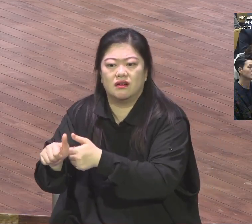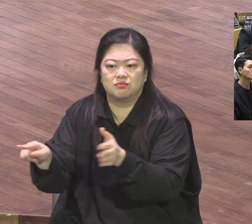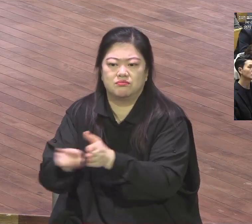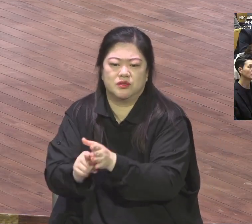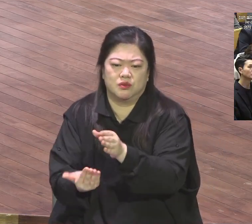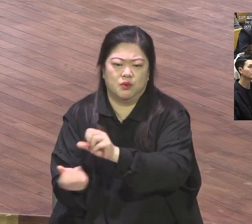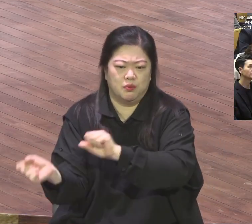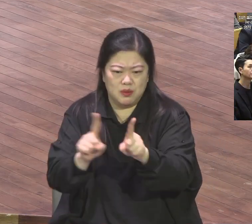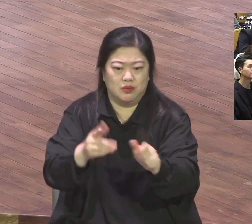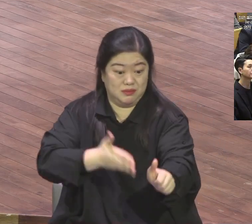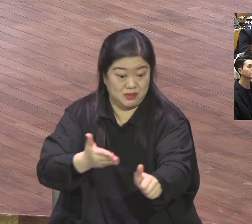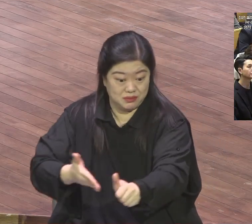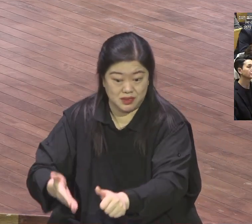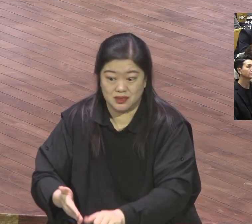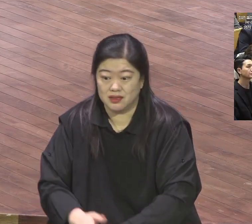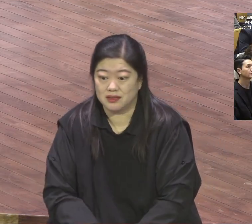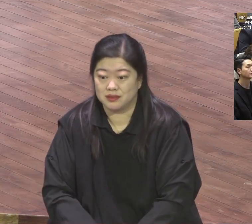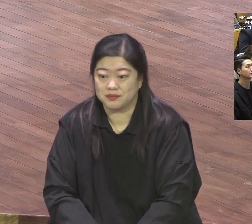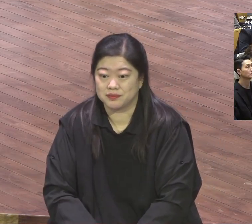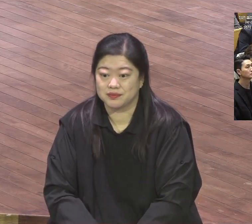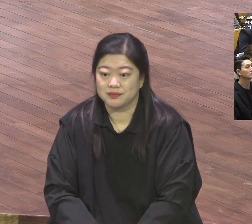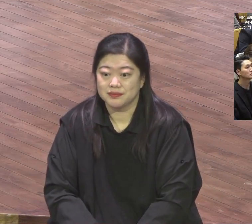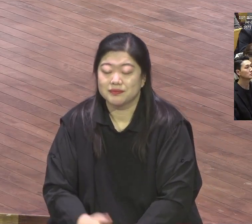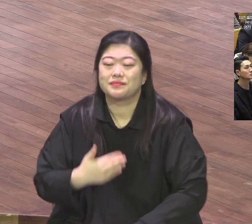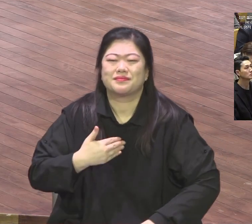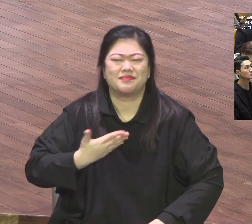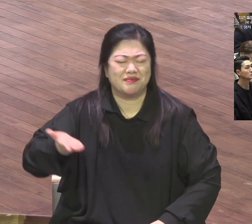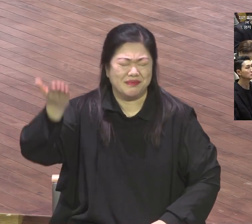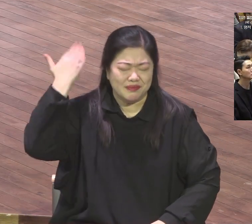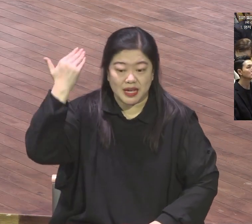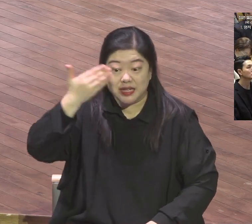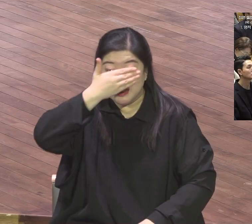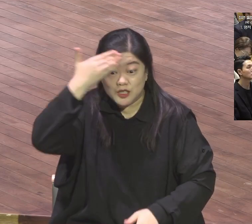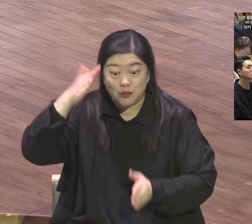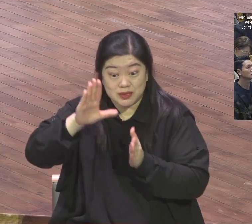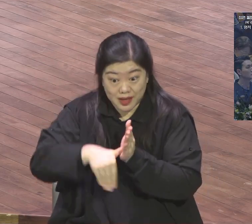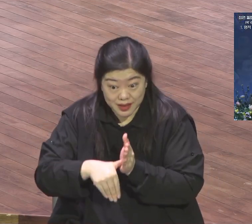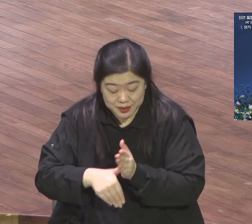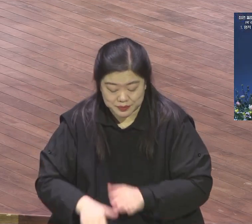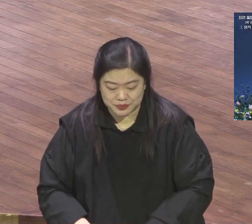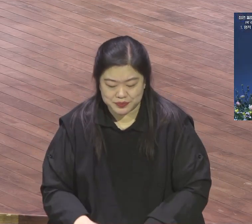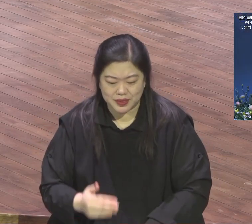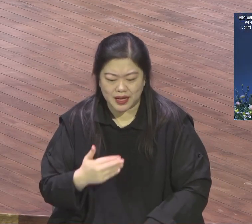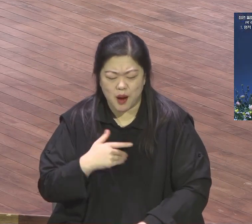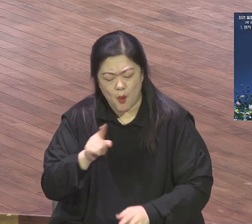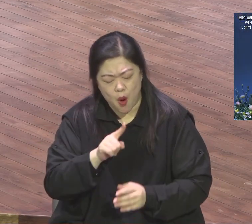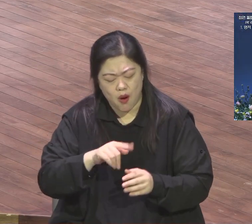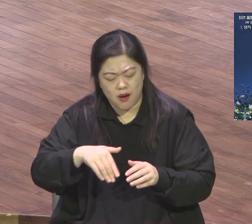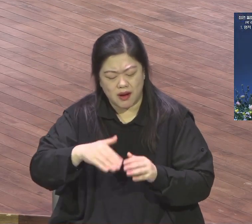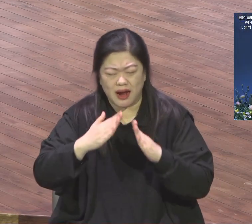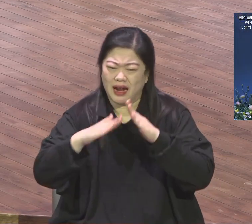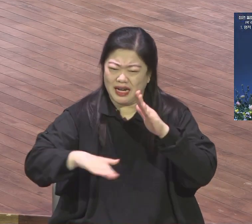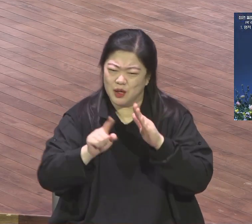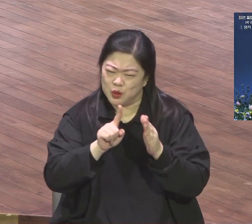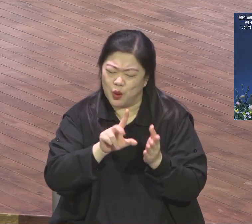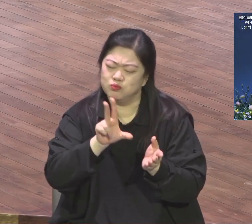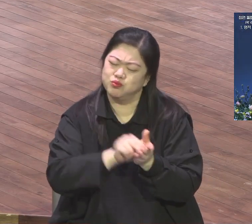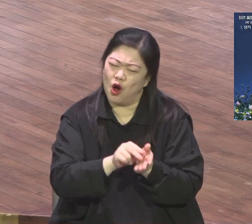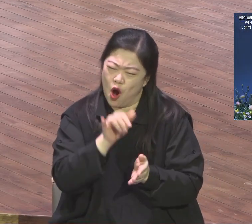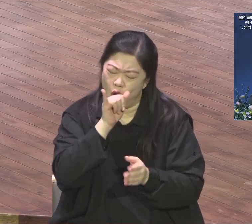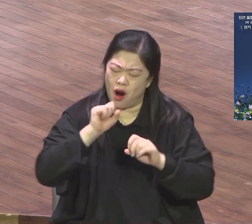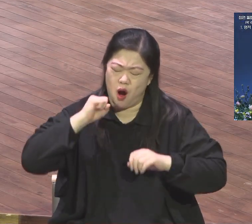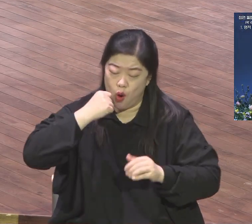바랍니다. 믿으세요. 제가 고난 왔을 때 저 첫째 잡은 것이 로마서 8장 28절입니다. 하나님만